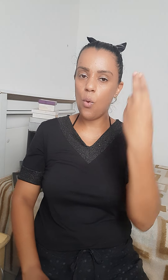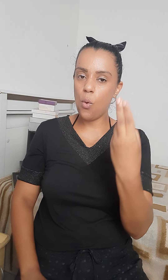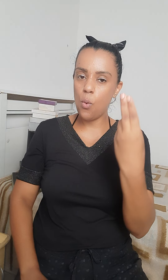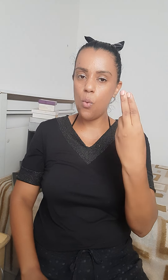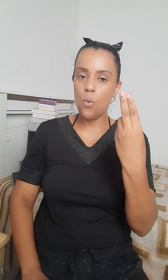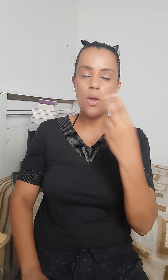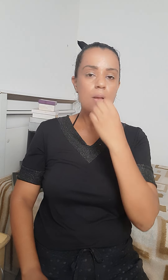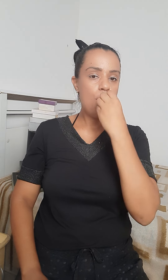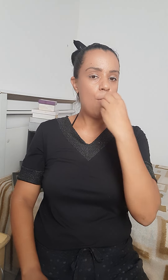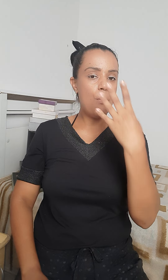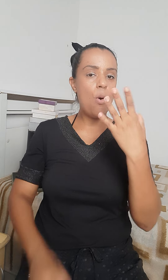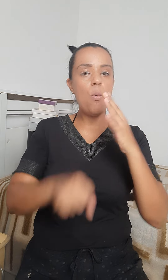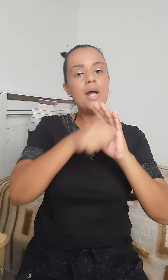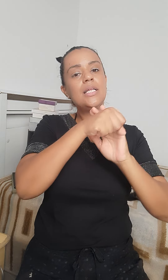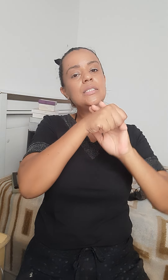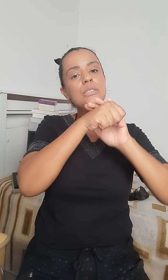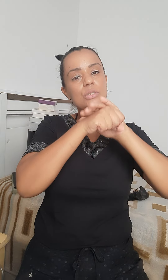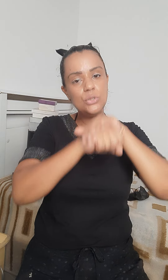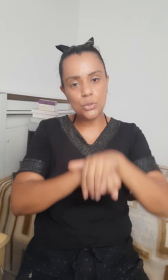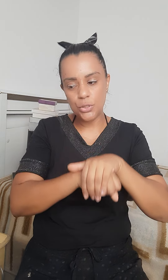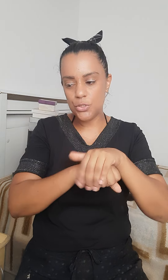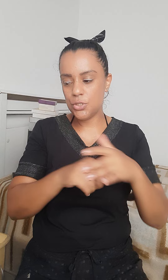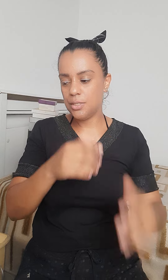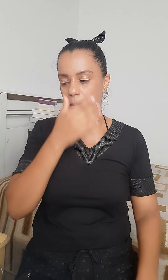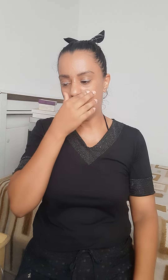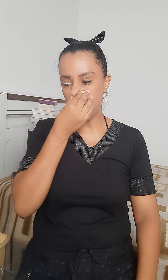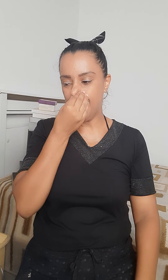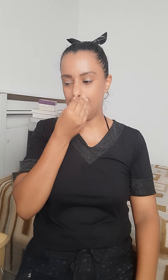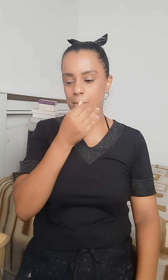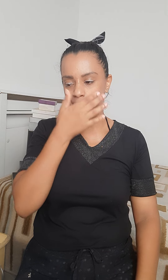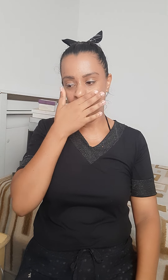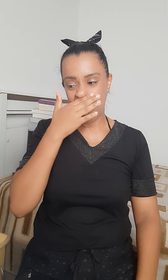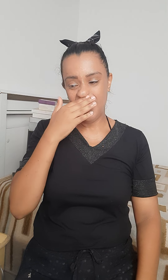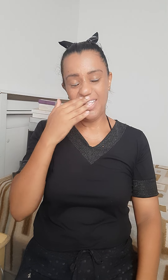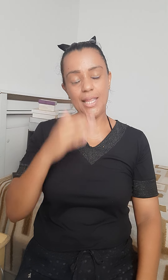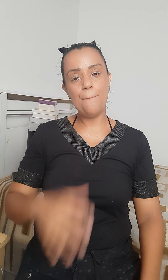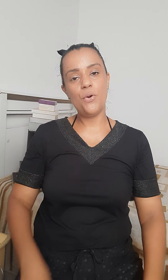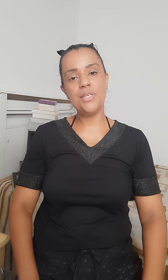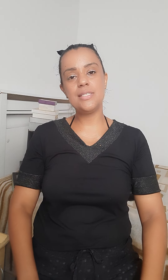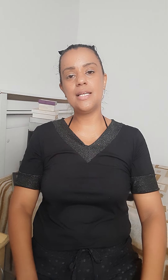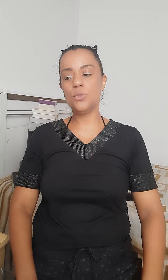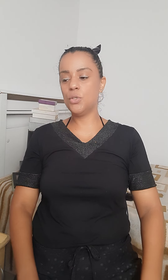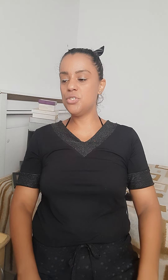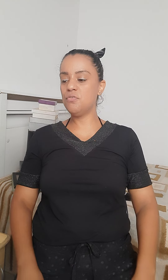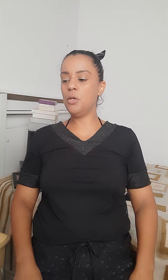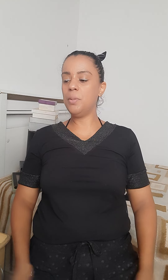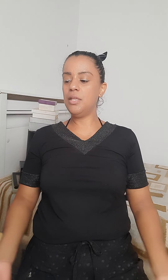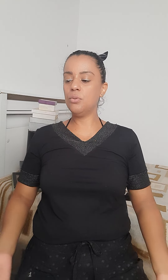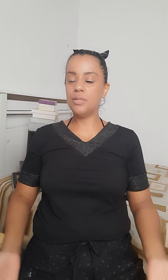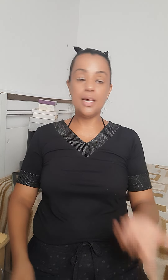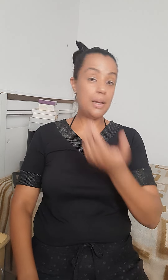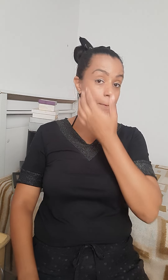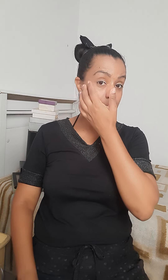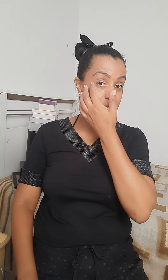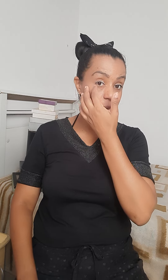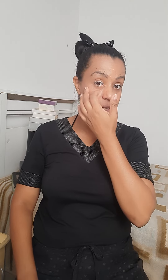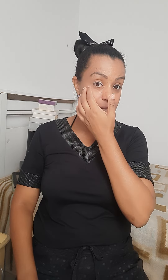ou boa noite, tá? E depois da noite vem o período da madrugada,